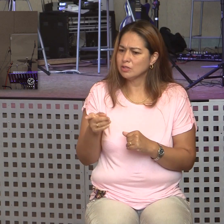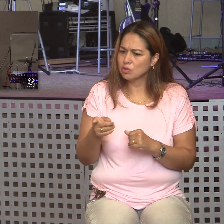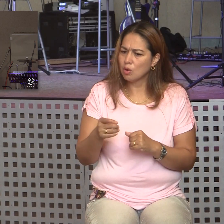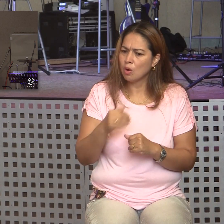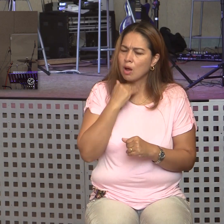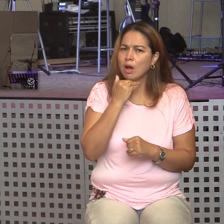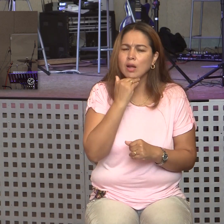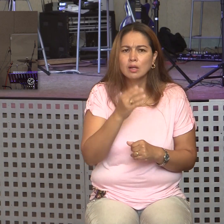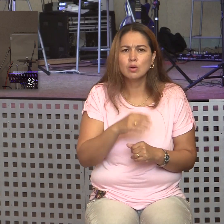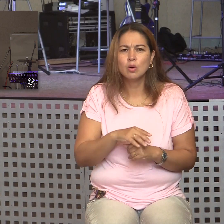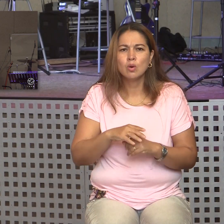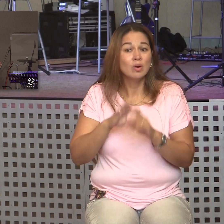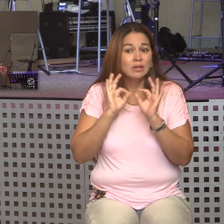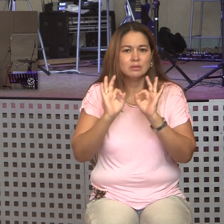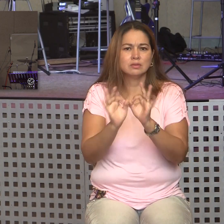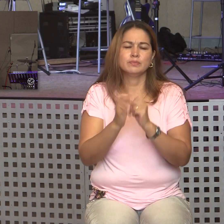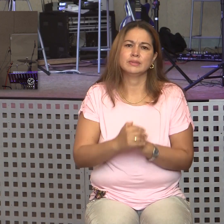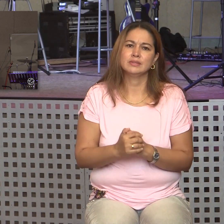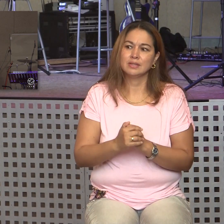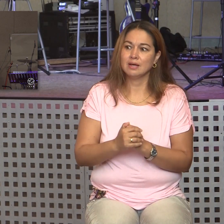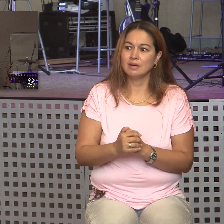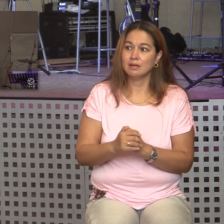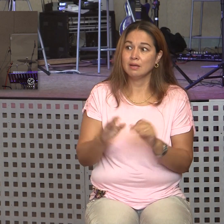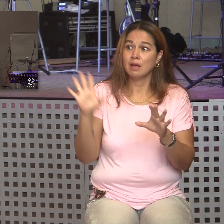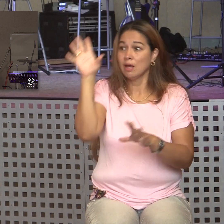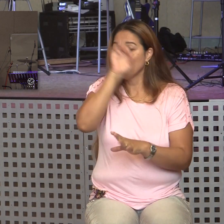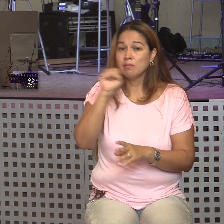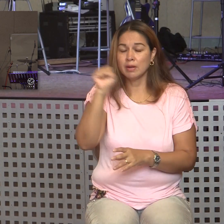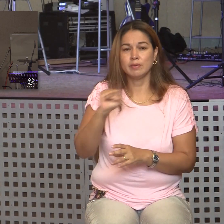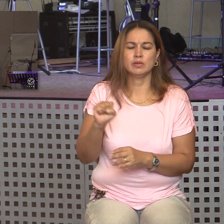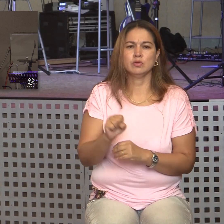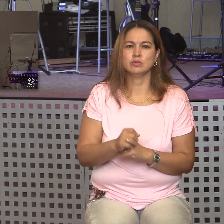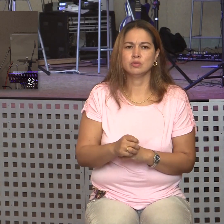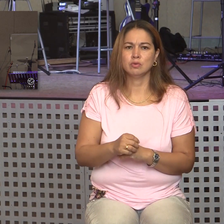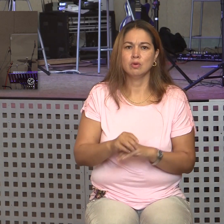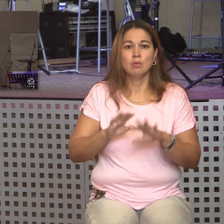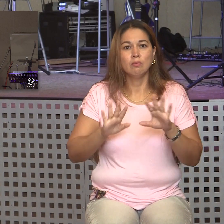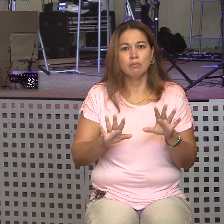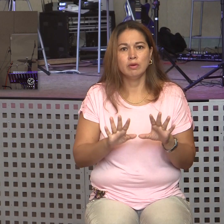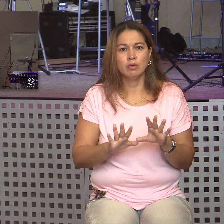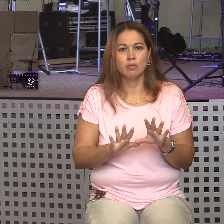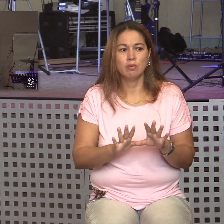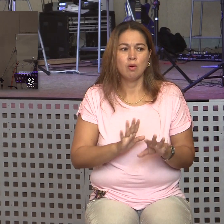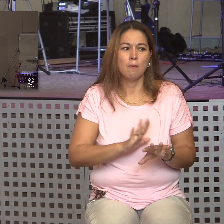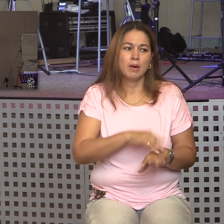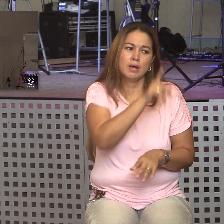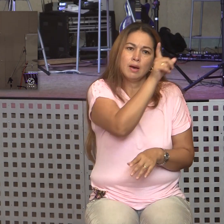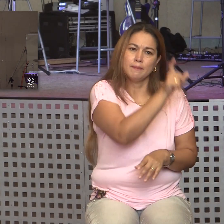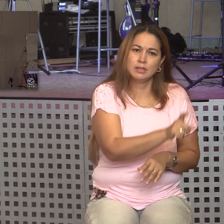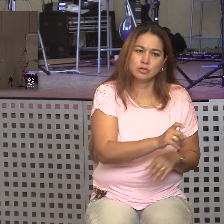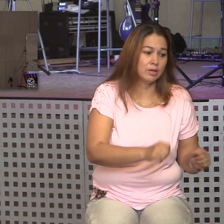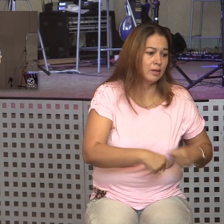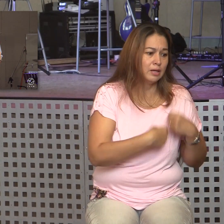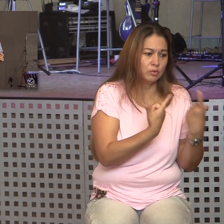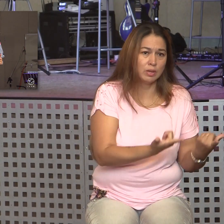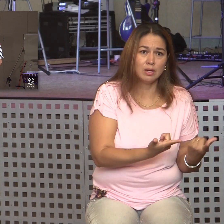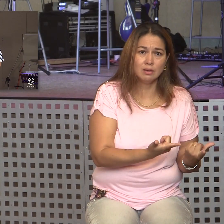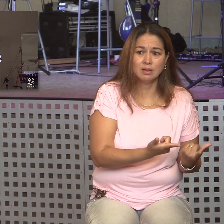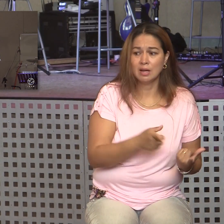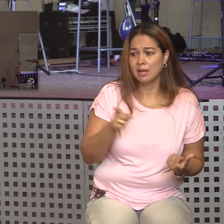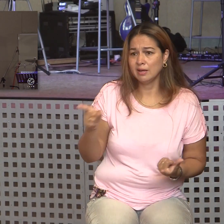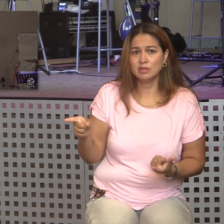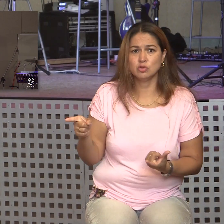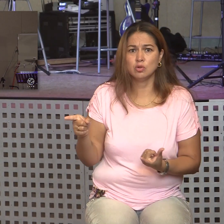extraño, completamente extraño. Por eso es que cuando nos salta la religión no estamos de acuerdo con